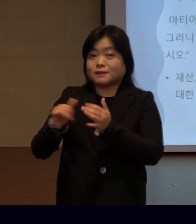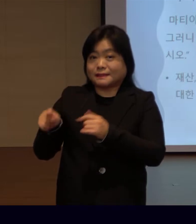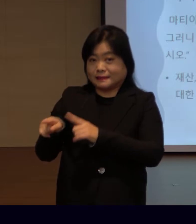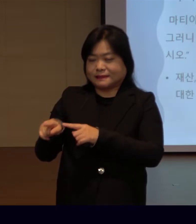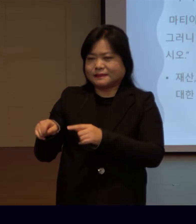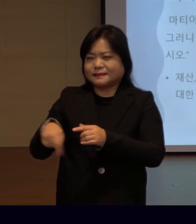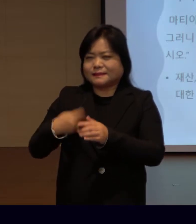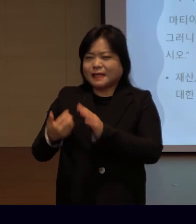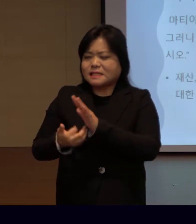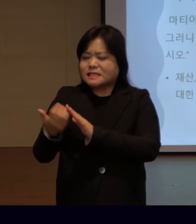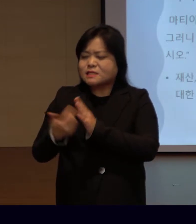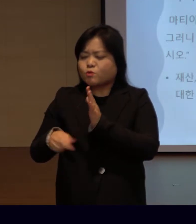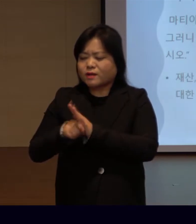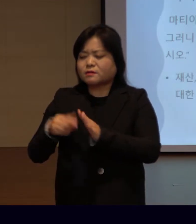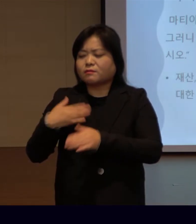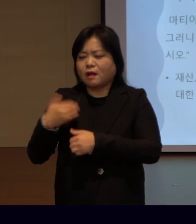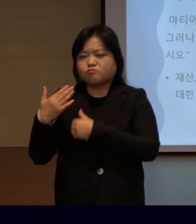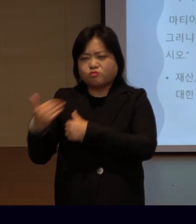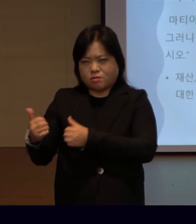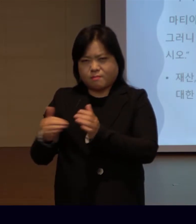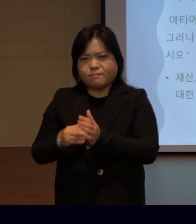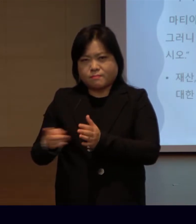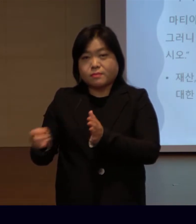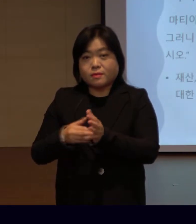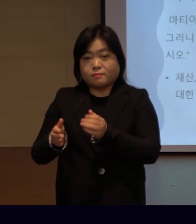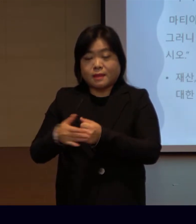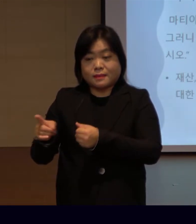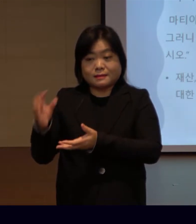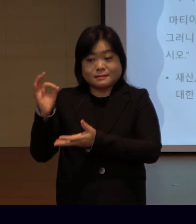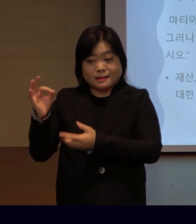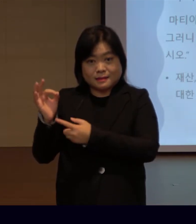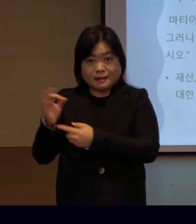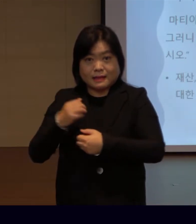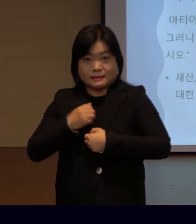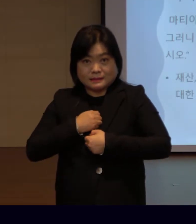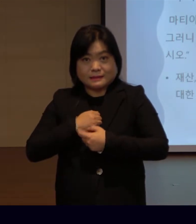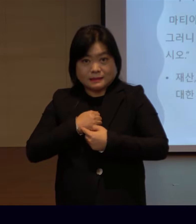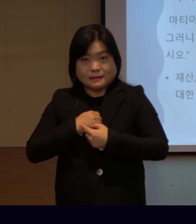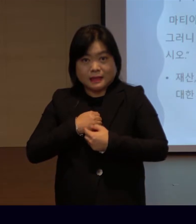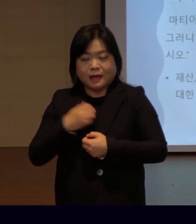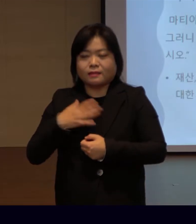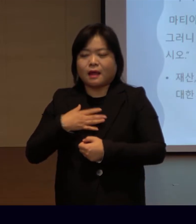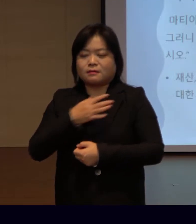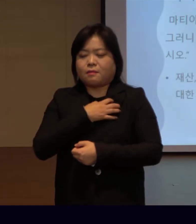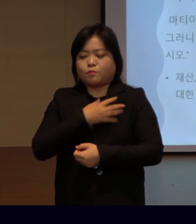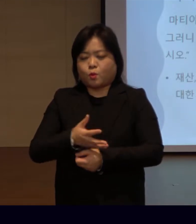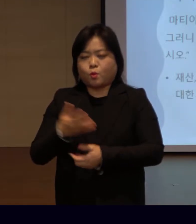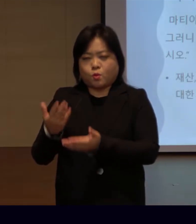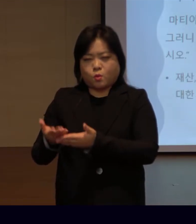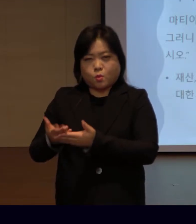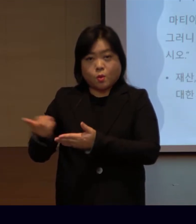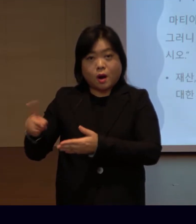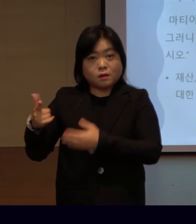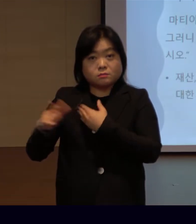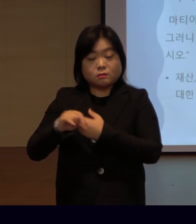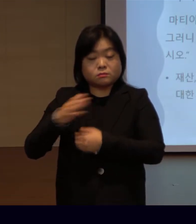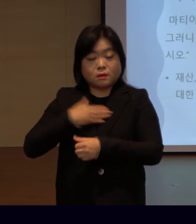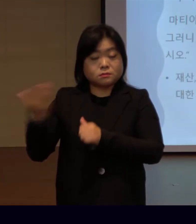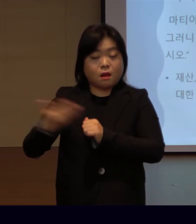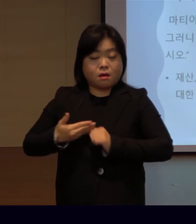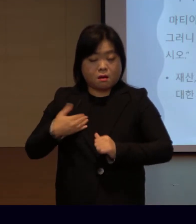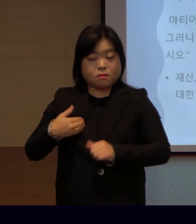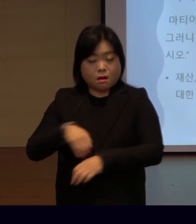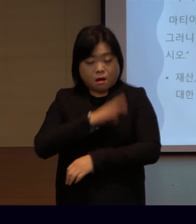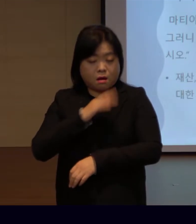이익을 위해 나를 불렀습니다. 그러니 당신의 재산을 지키게 나를 놔둬라. 싫으면 나 그냥 해고하면